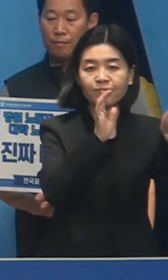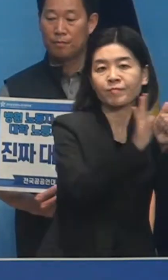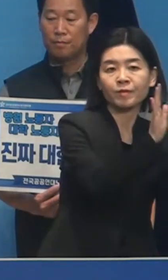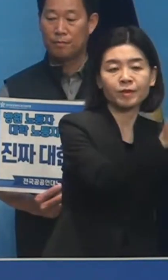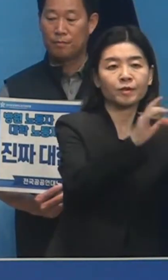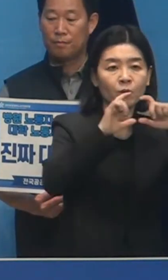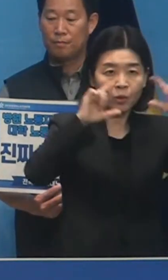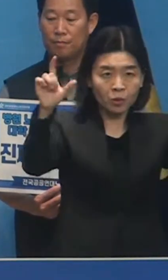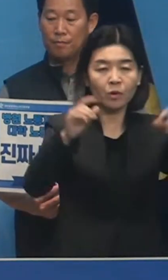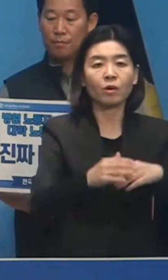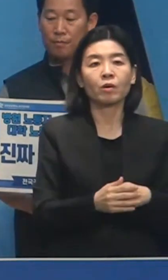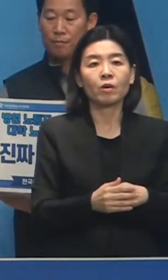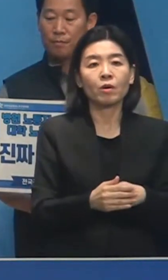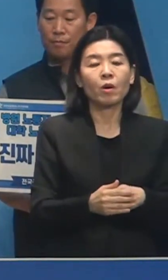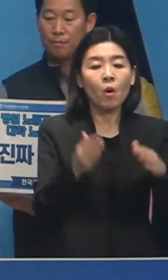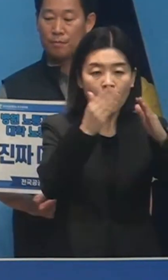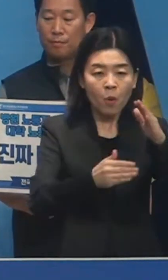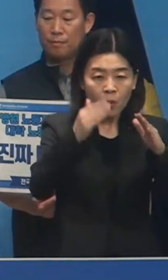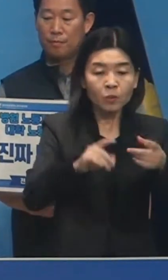전국 공공연대